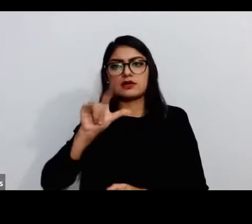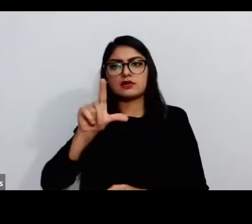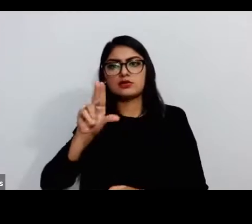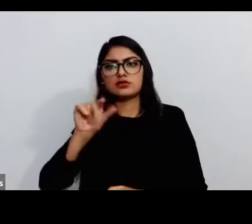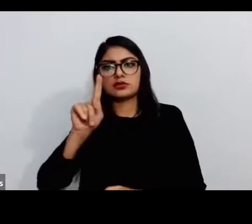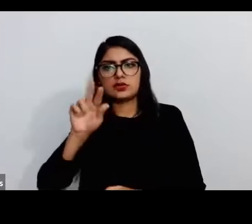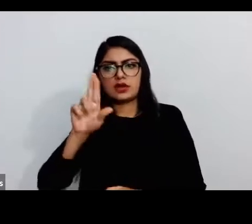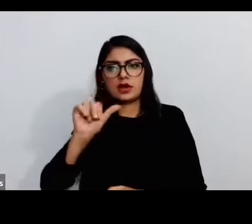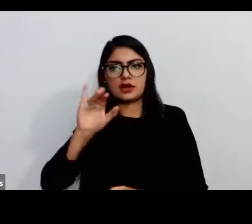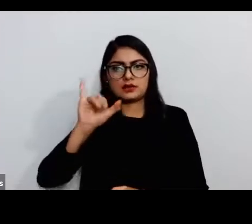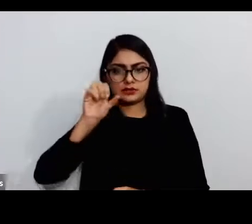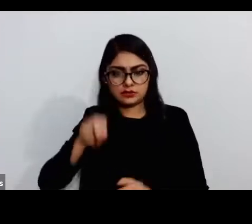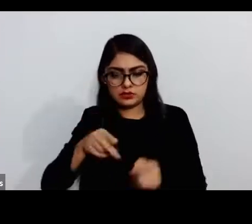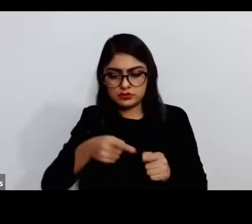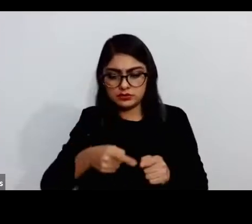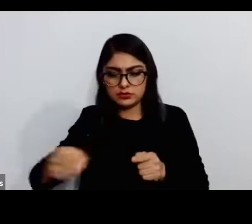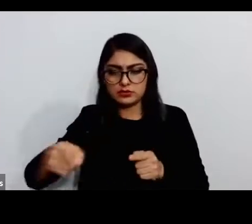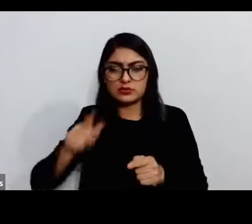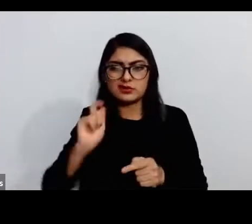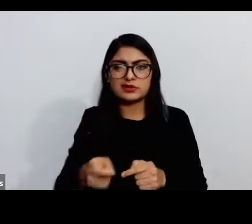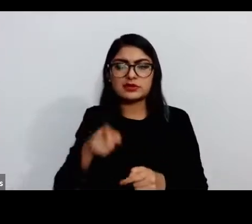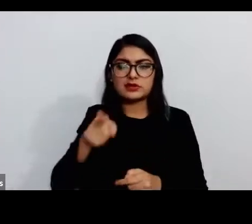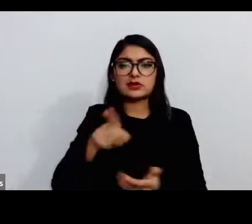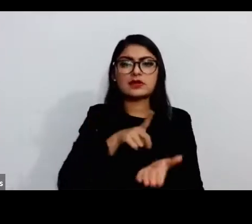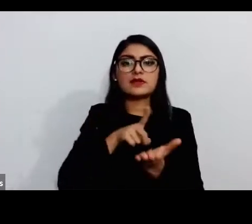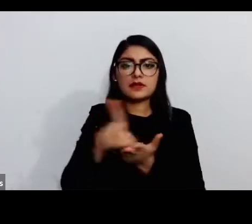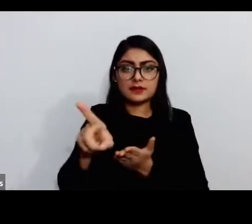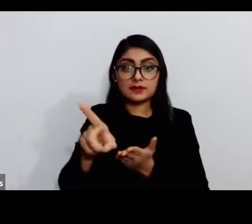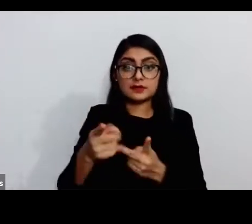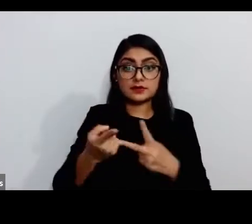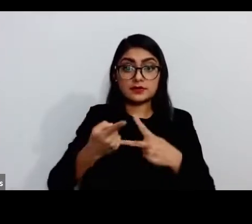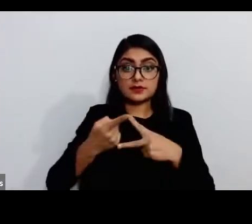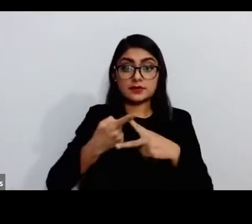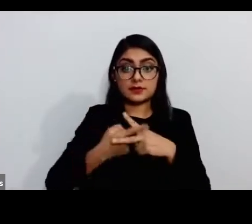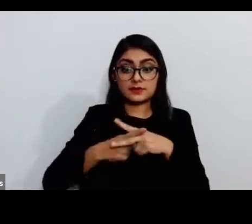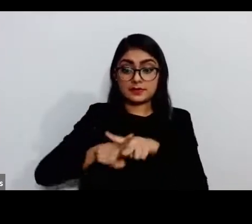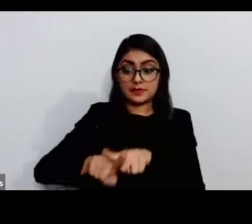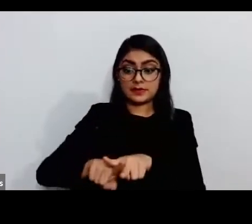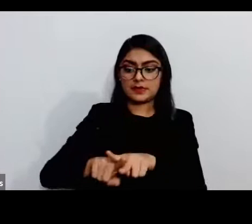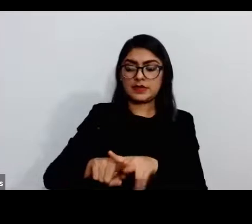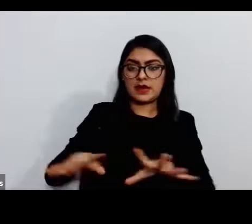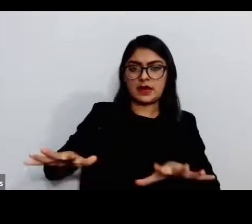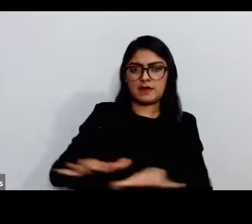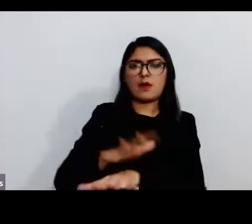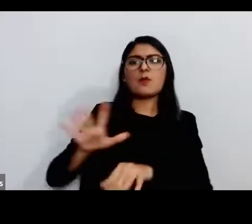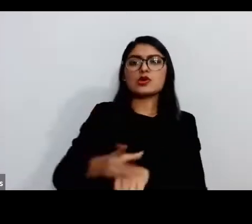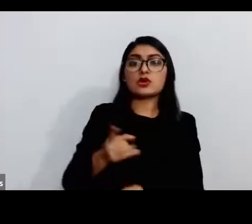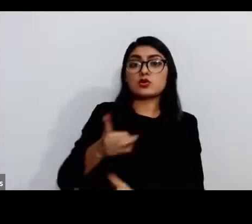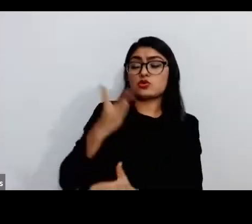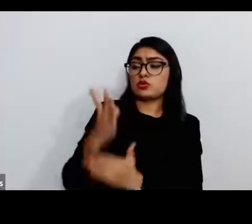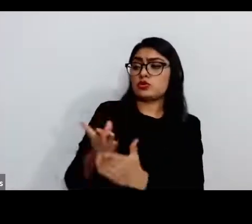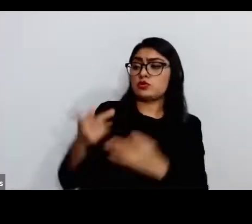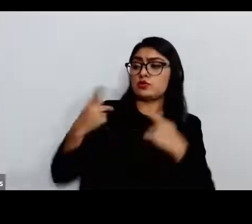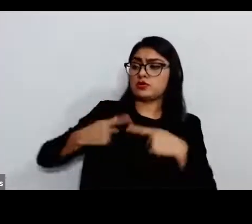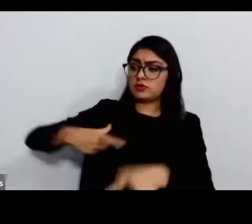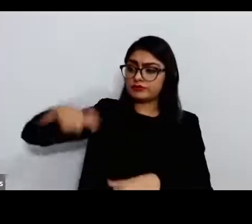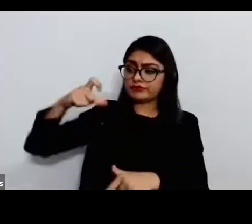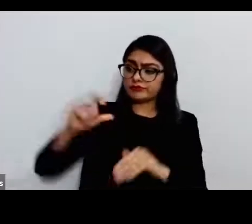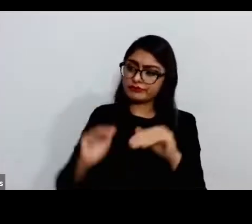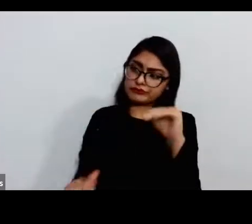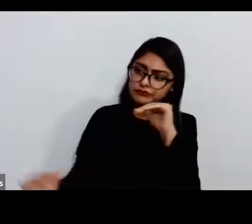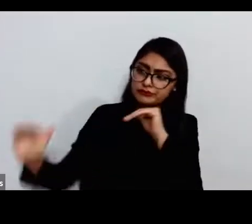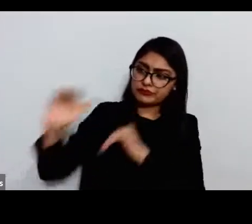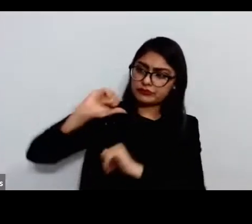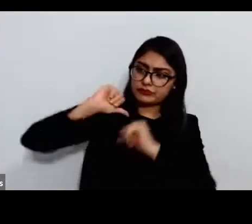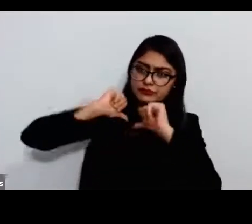porque deja de haber, digamos, los derechos dejan de ser solo para las clases privilegiadas, dejan de ser solo para la aristocracia